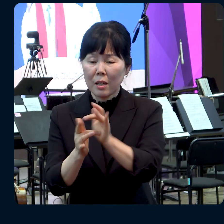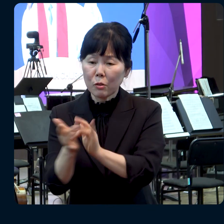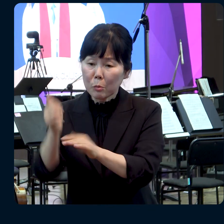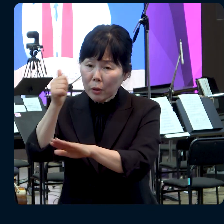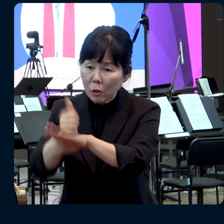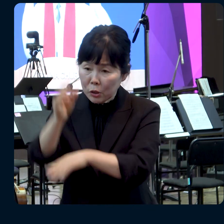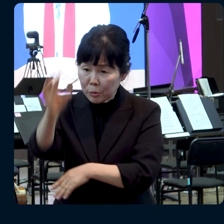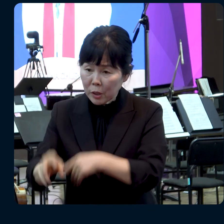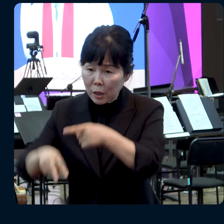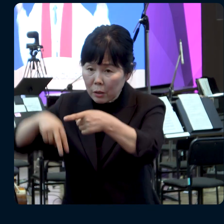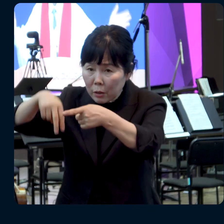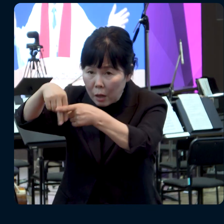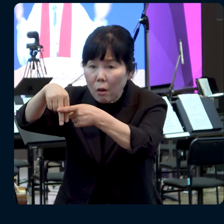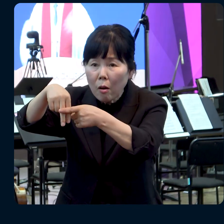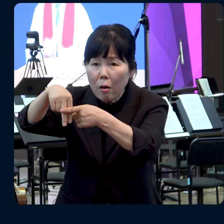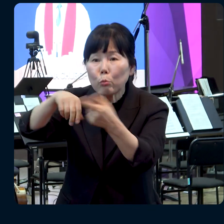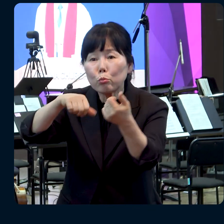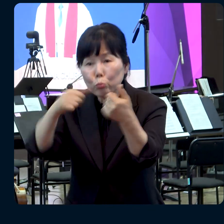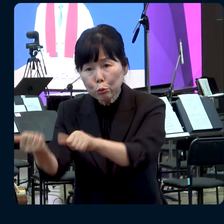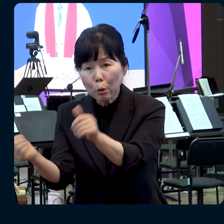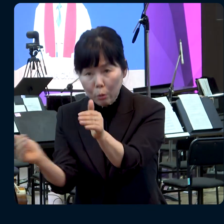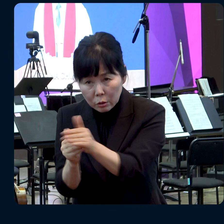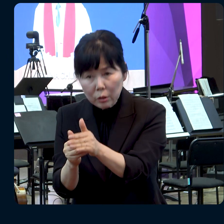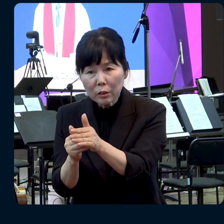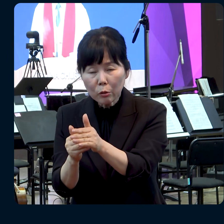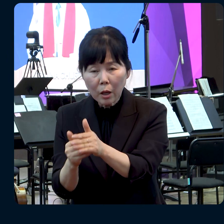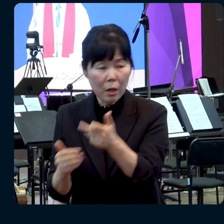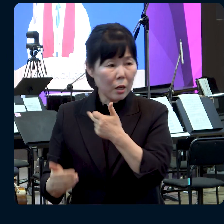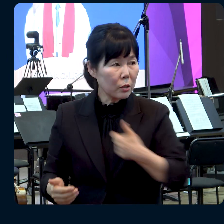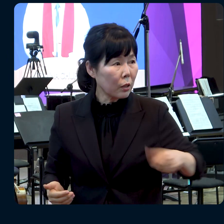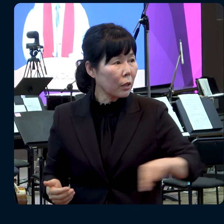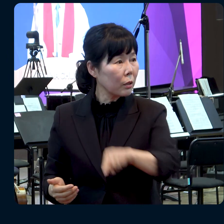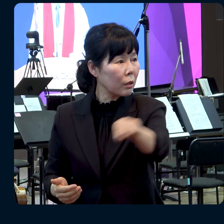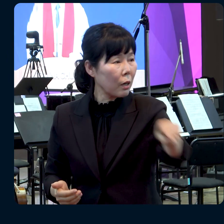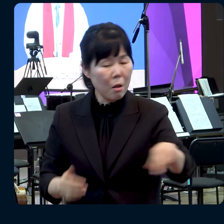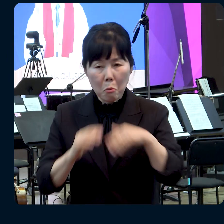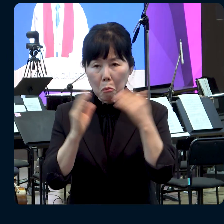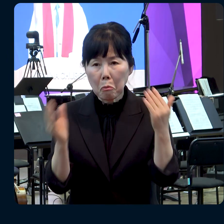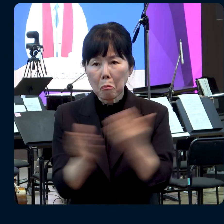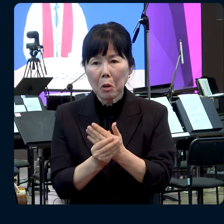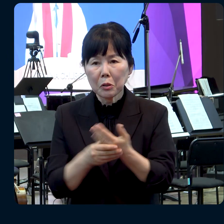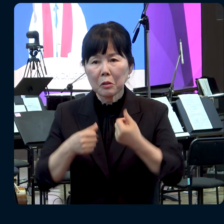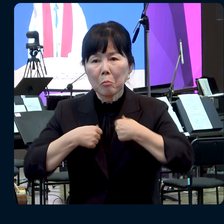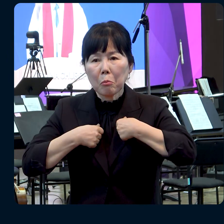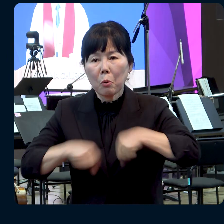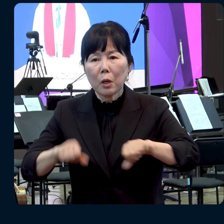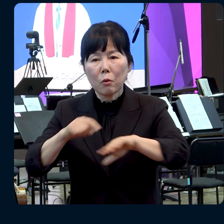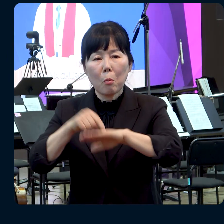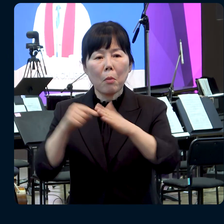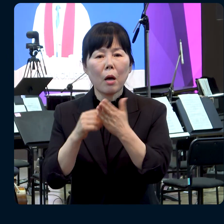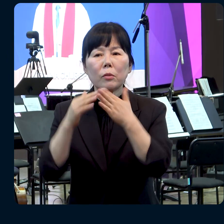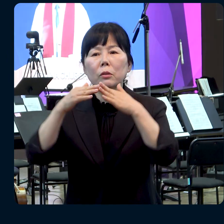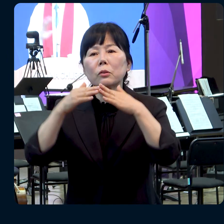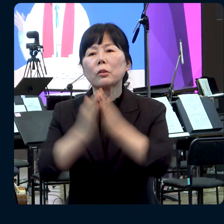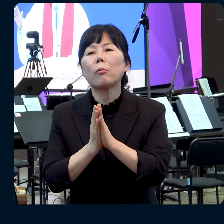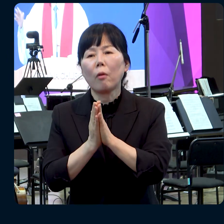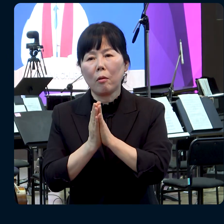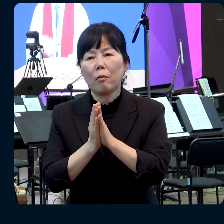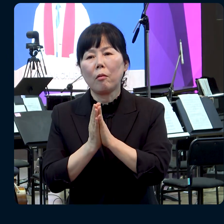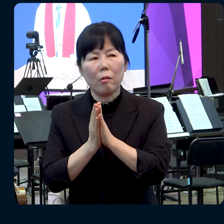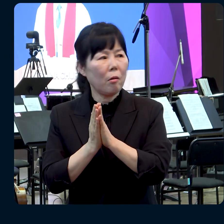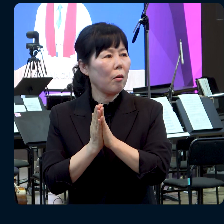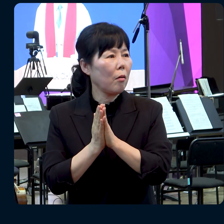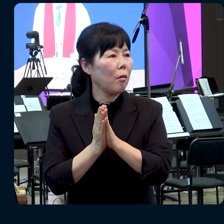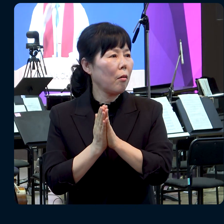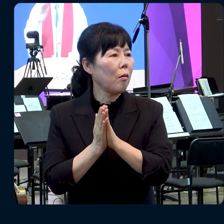결국 십자가에 달려 돌아가시자 제자들은 완전히 포기하고 마음을 접었습니다. 다 끝난 이야기라는